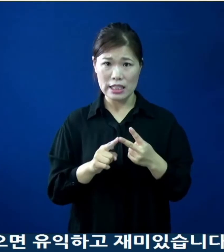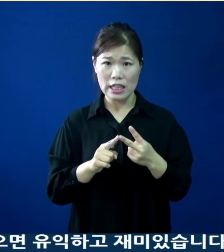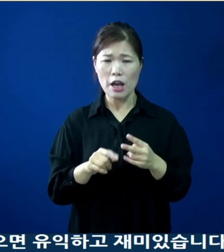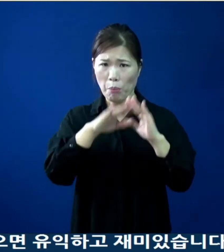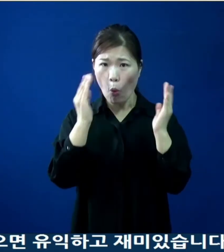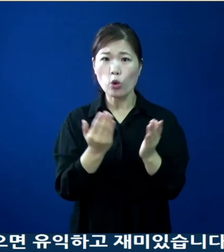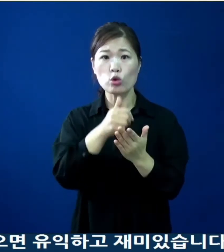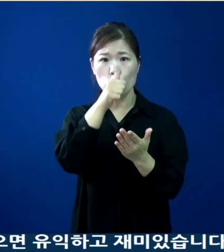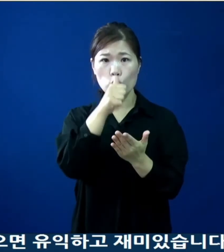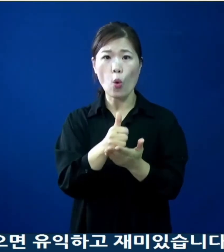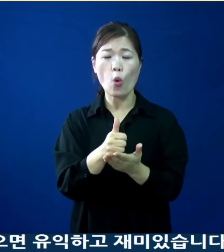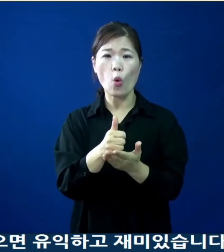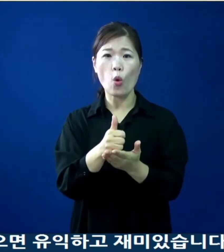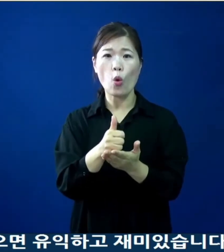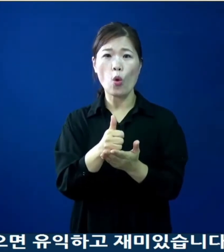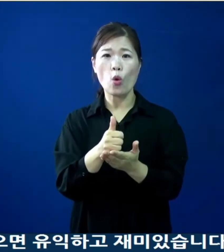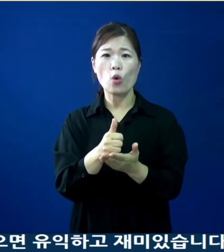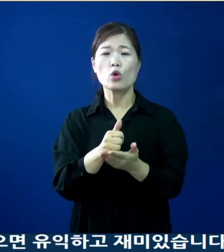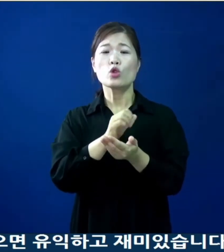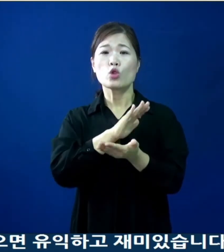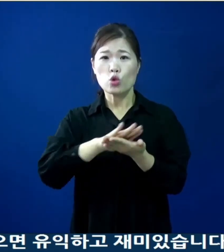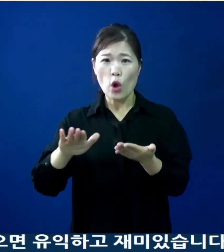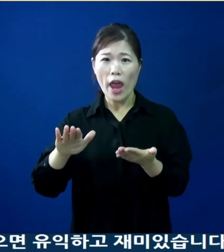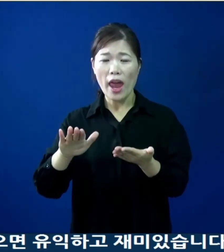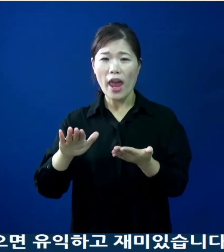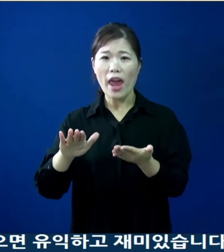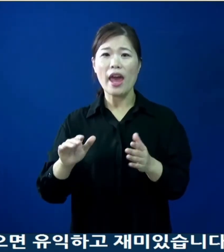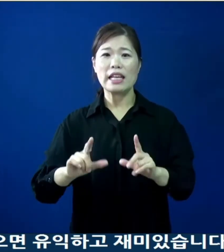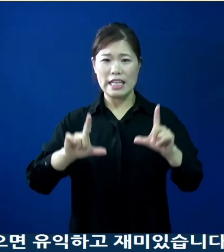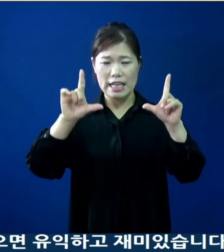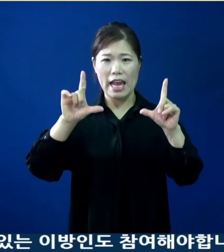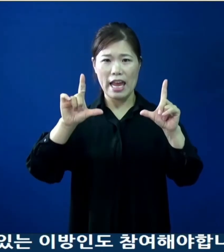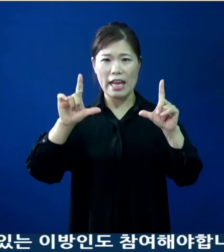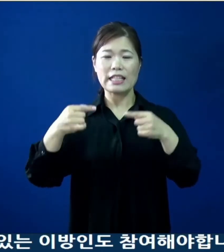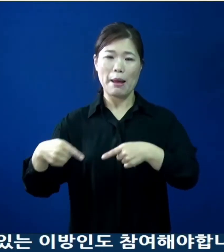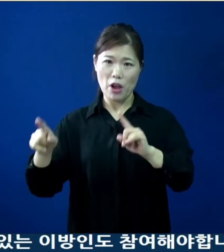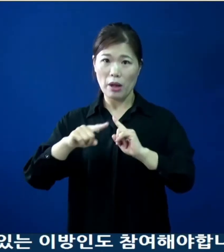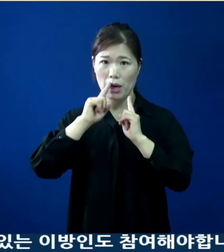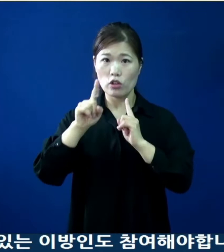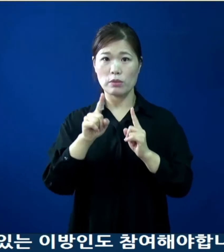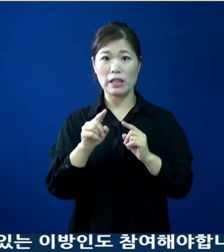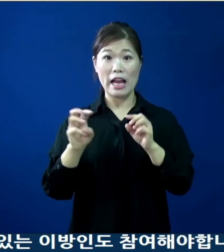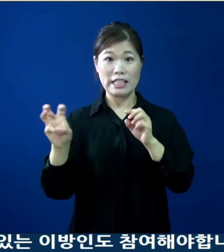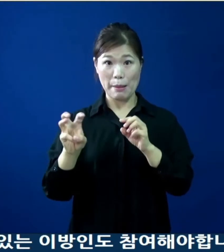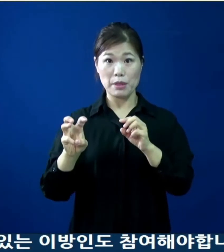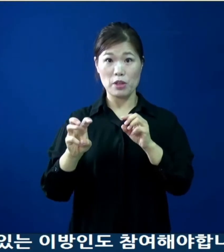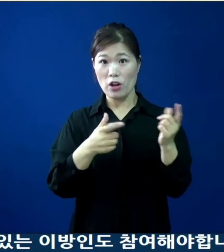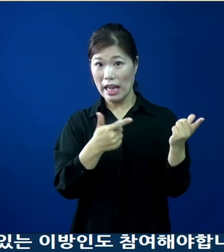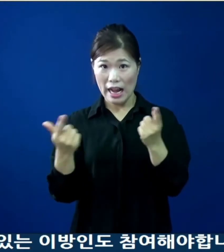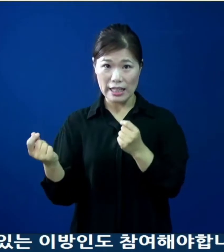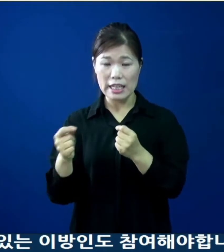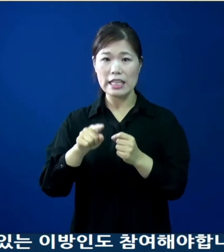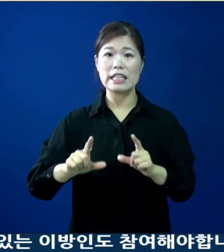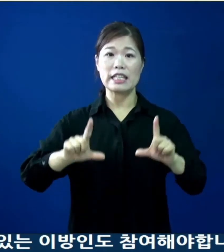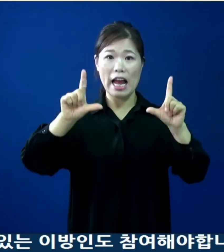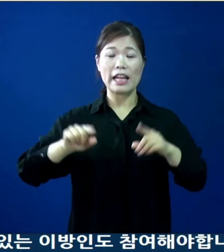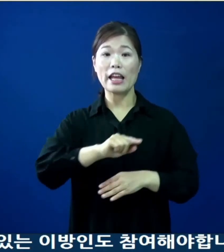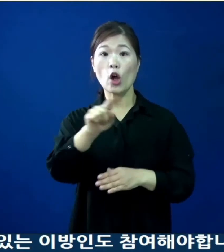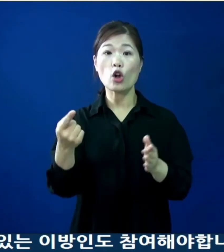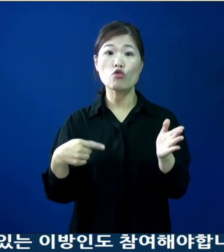참여하라 얘기합니다. 30절이 전체 개요인데 같이 읽어야 합니다. 읽겠습니다. 이날에 너희를